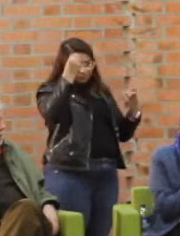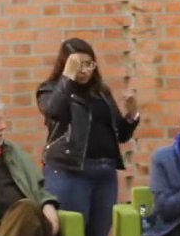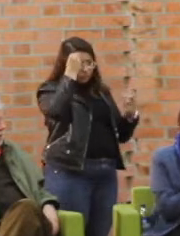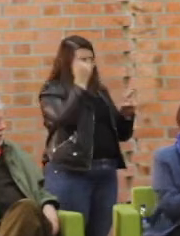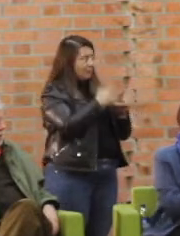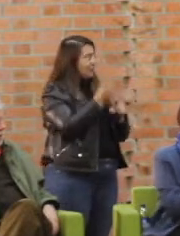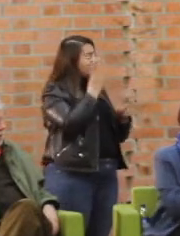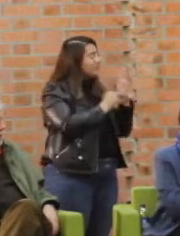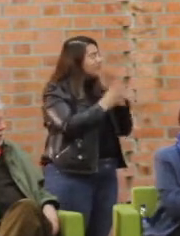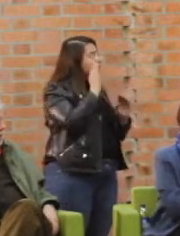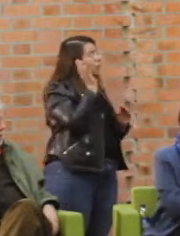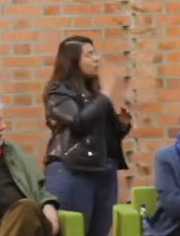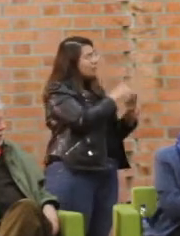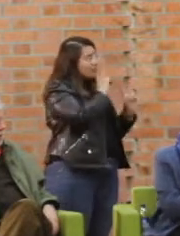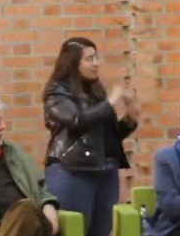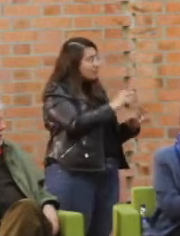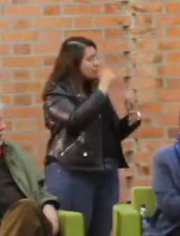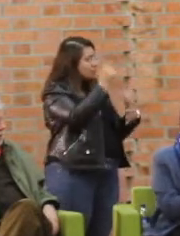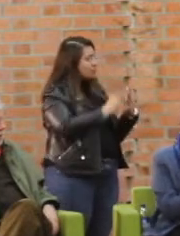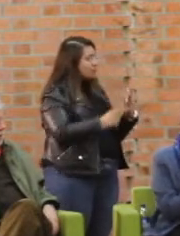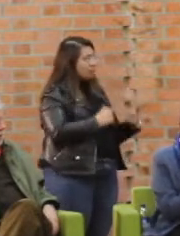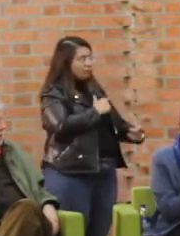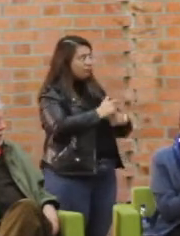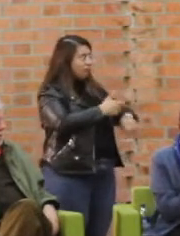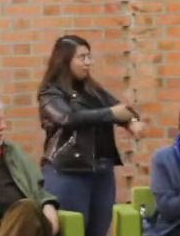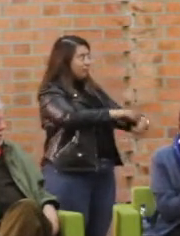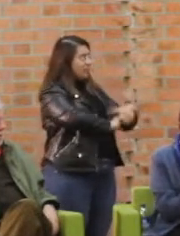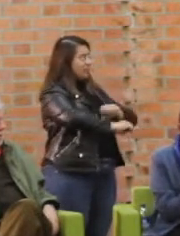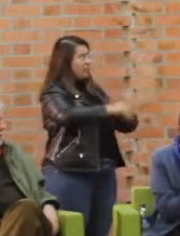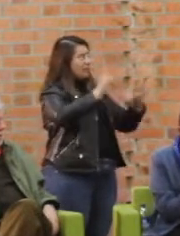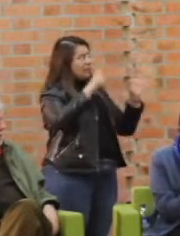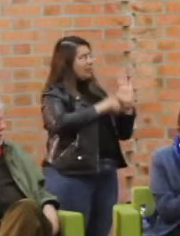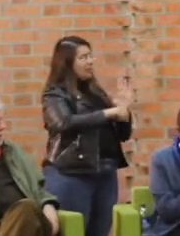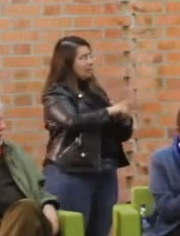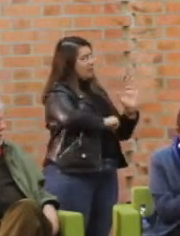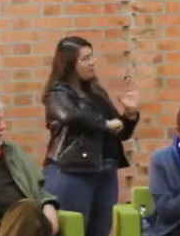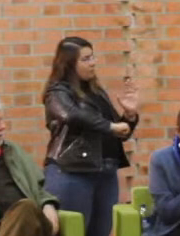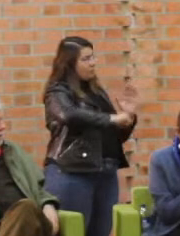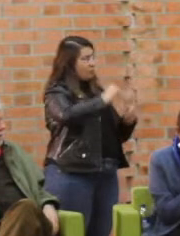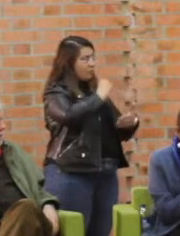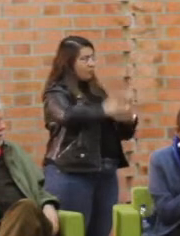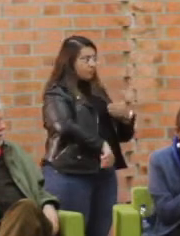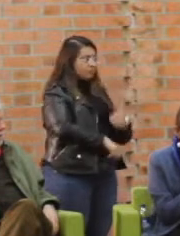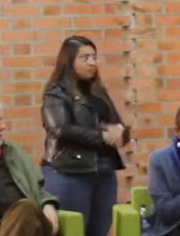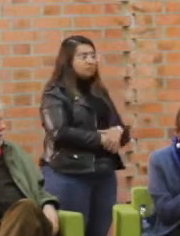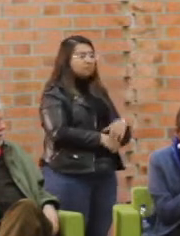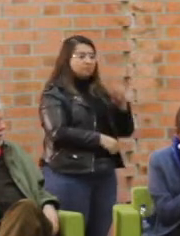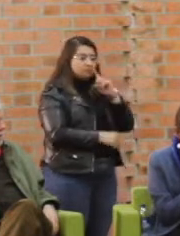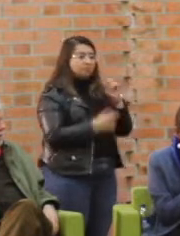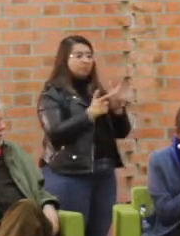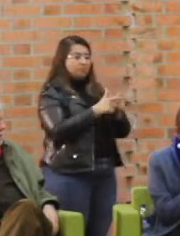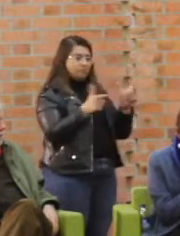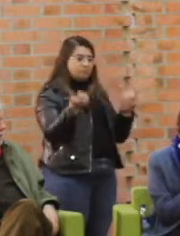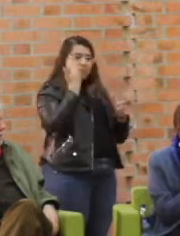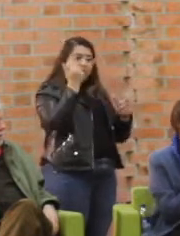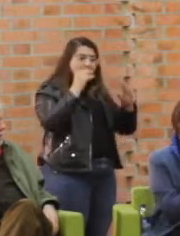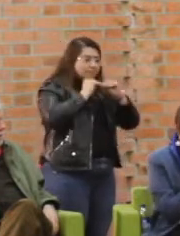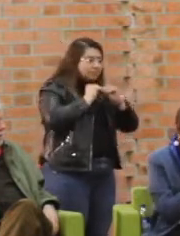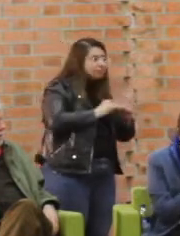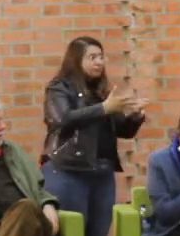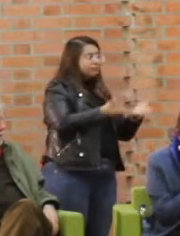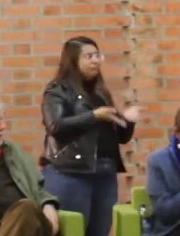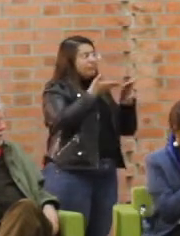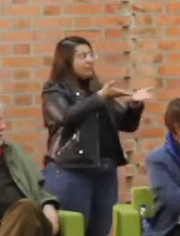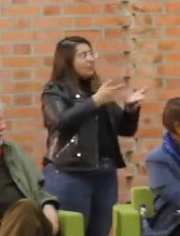le otorgan que le otorgan una dimensión normativa al aborto crees tú que otorgar un premio como este puede contribuir a